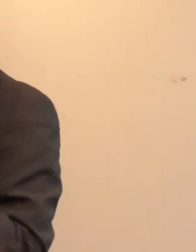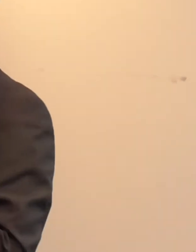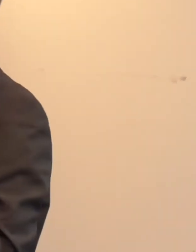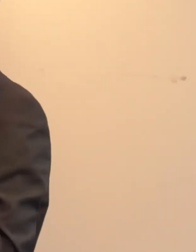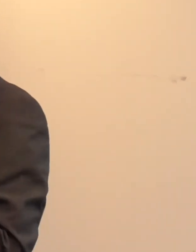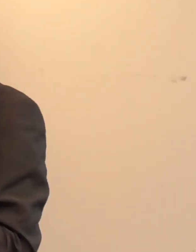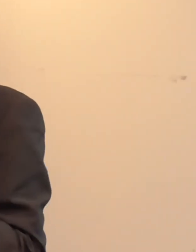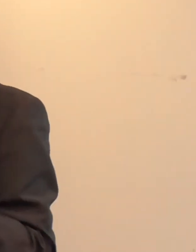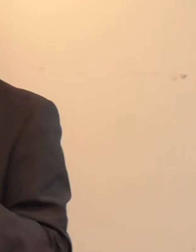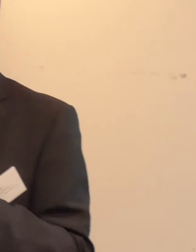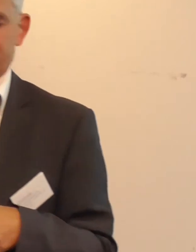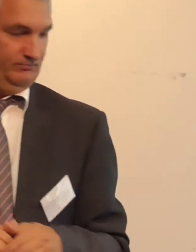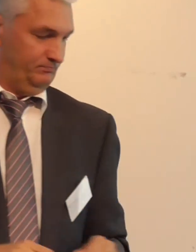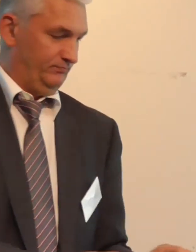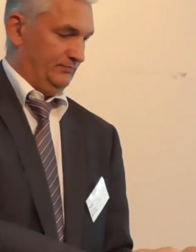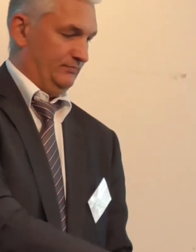sauberes Audiosignal.